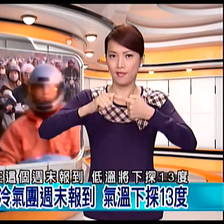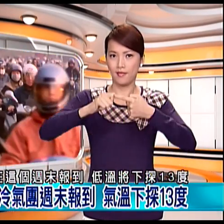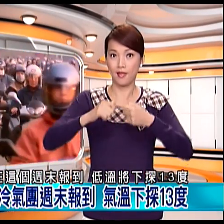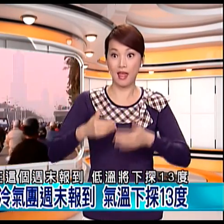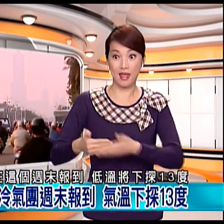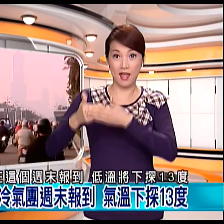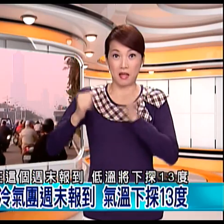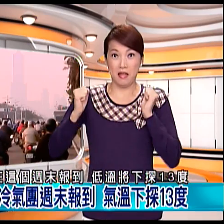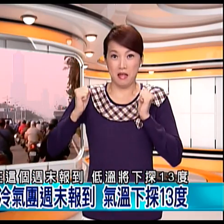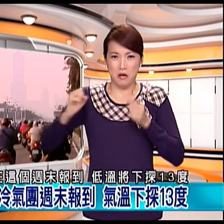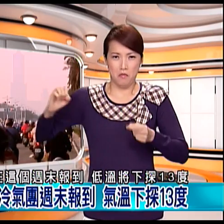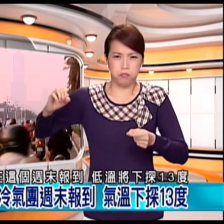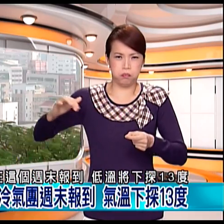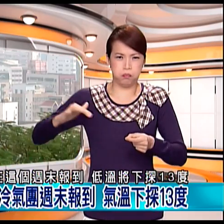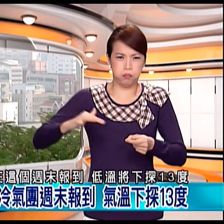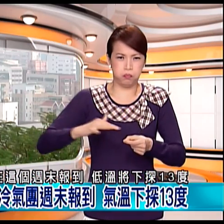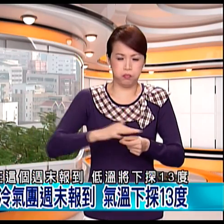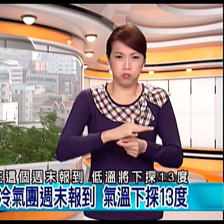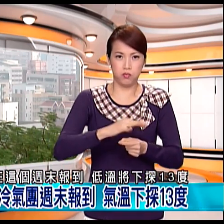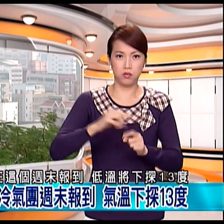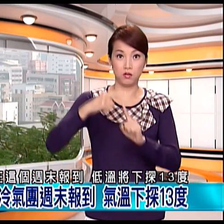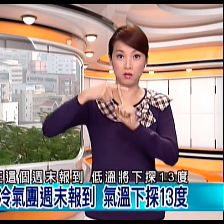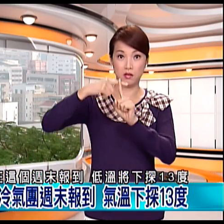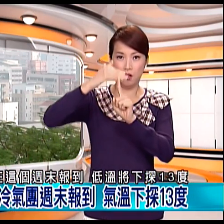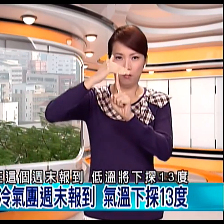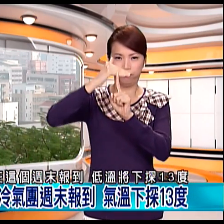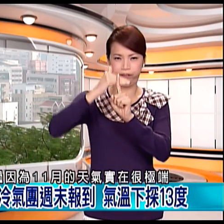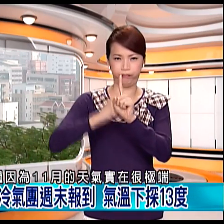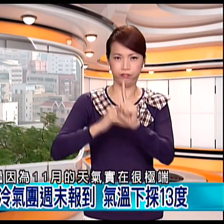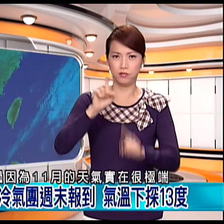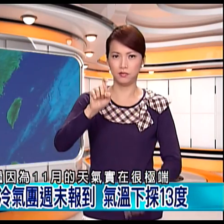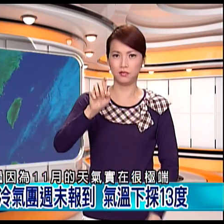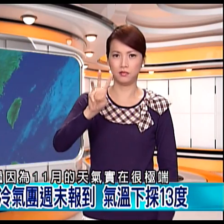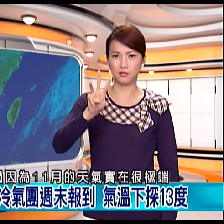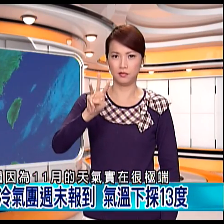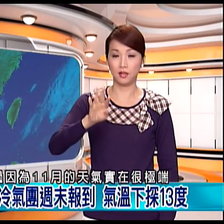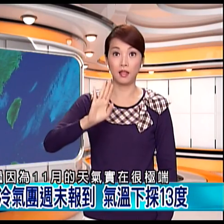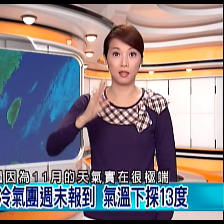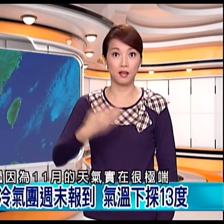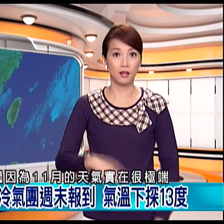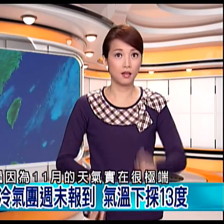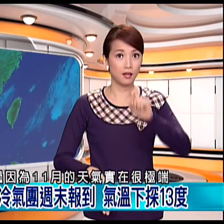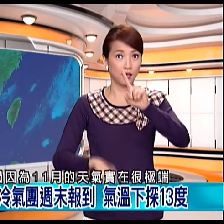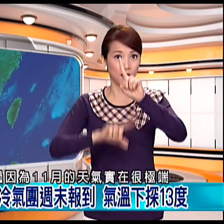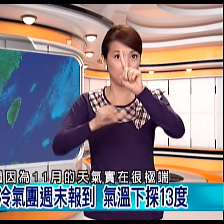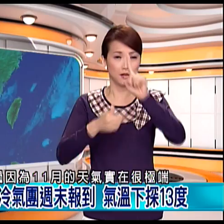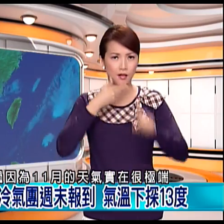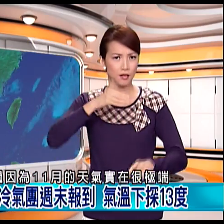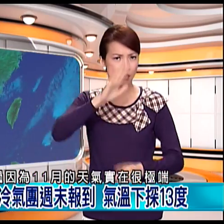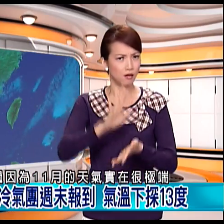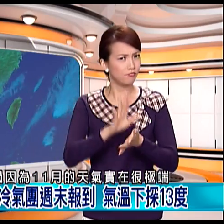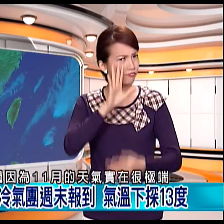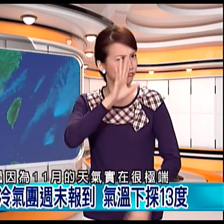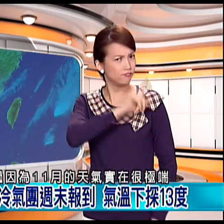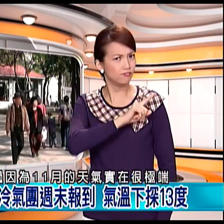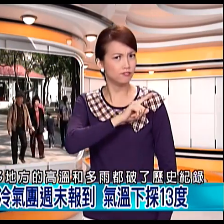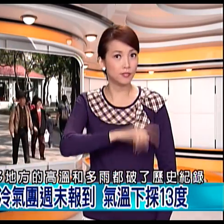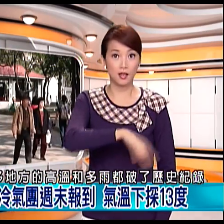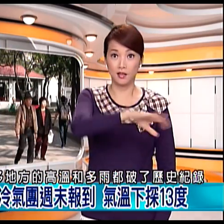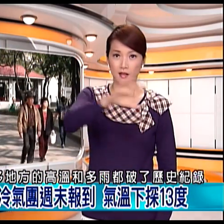报道，低温将会下探13度。不过因为11月的天气实在是非常的极端，有很多